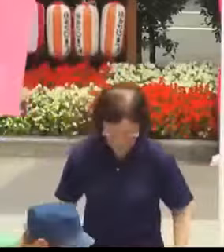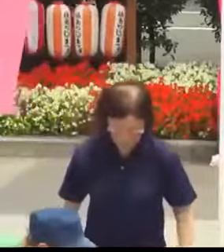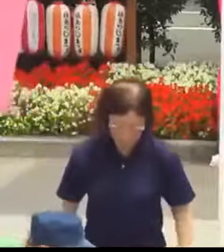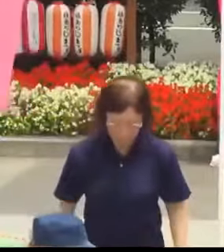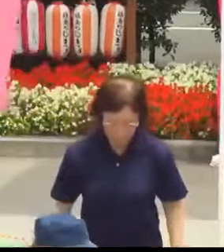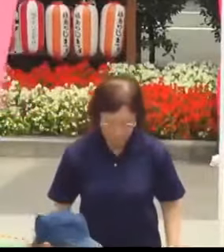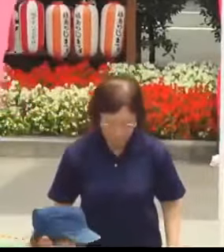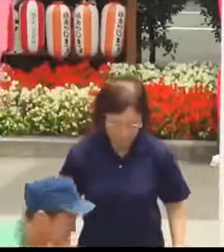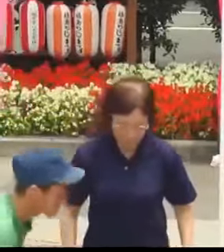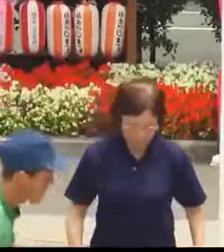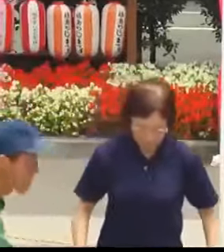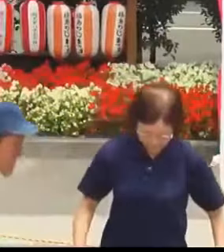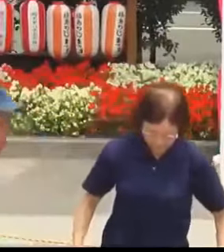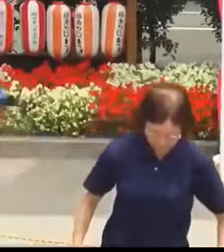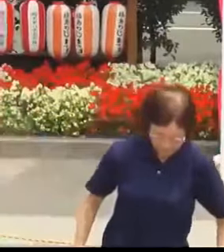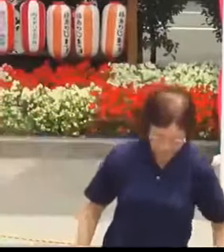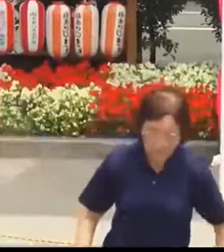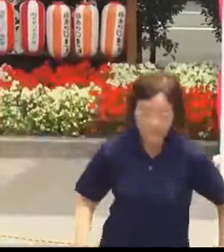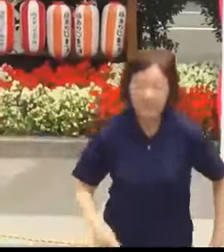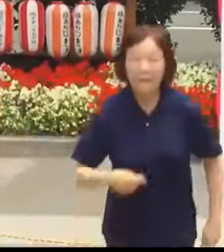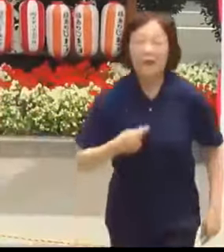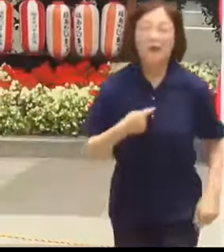私がやりたいこと何か